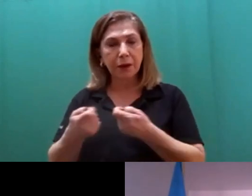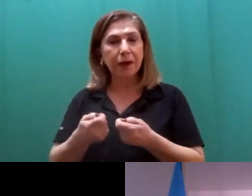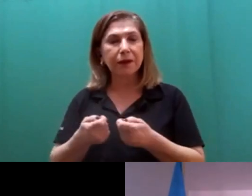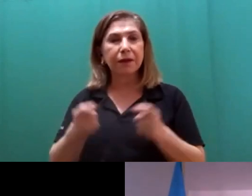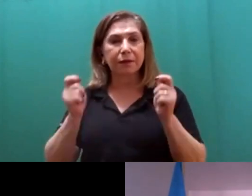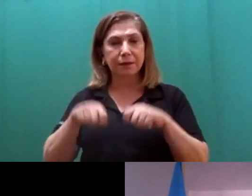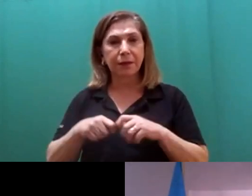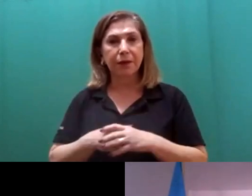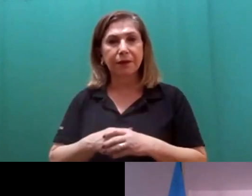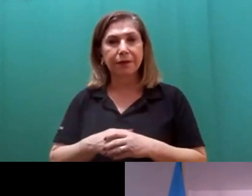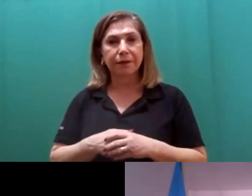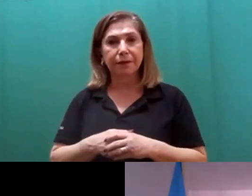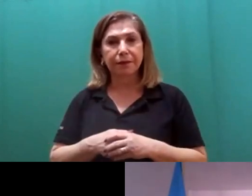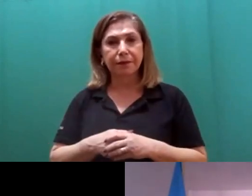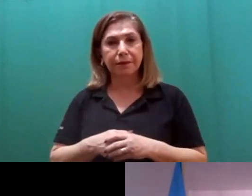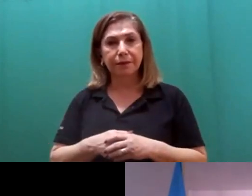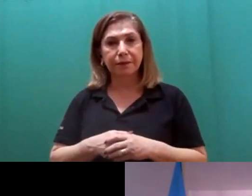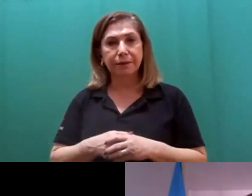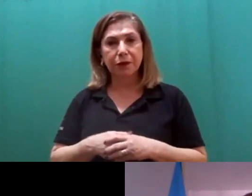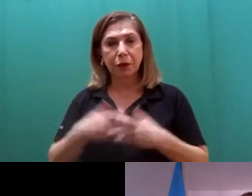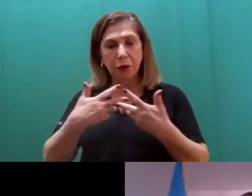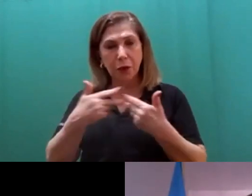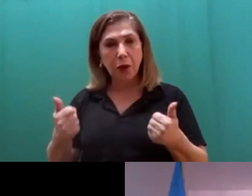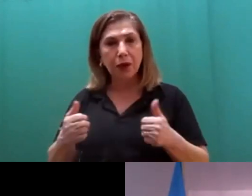seja por questões sanitárias e